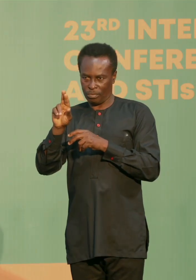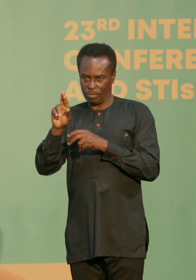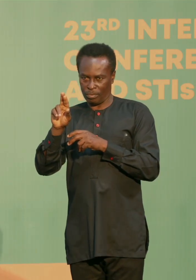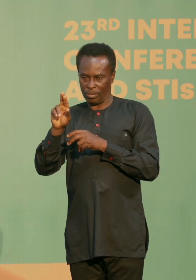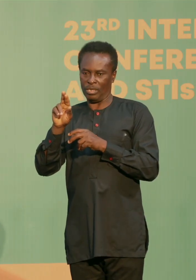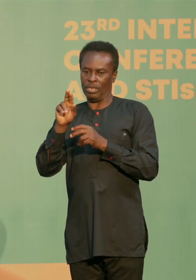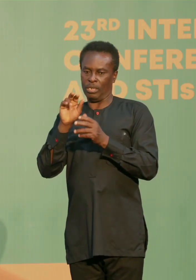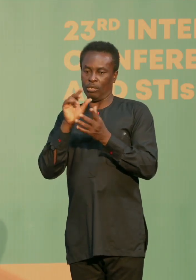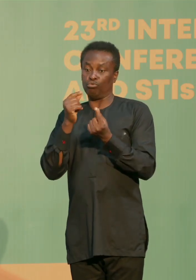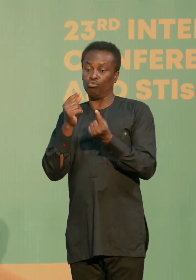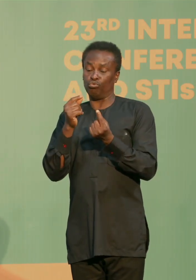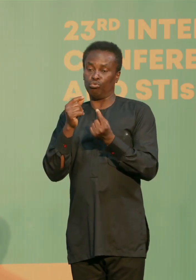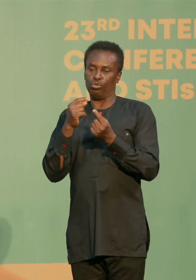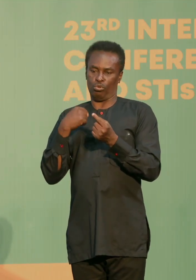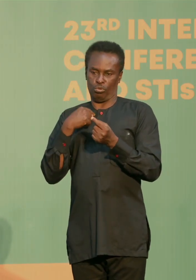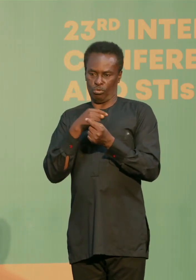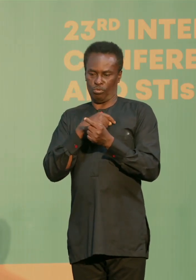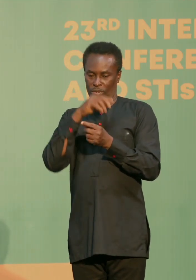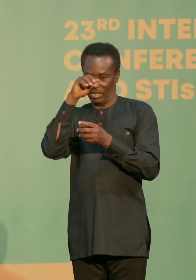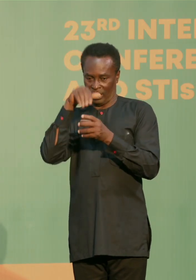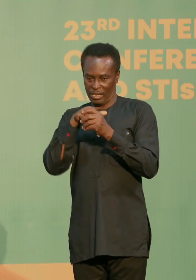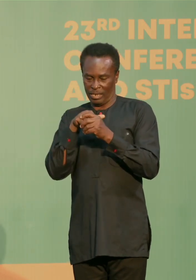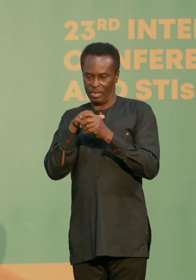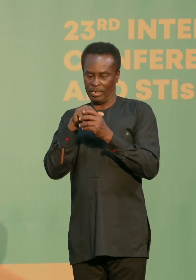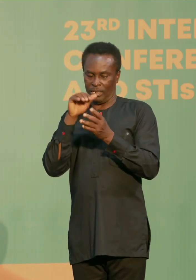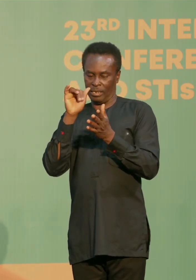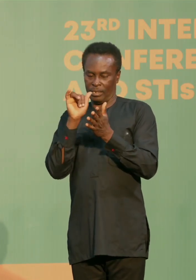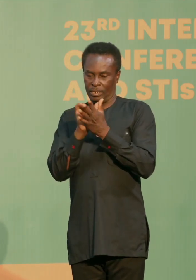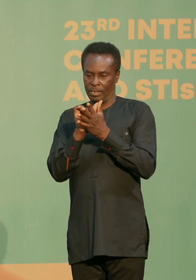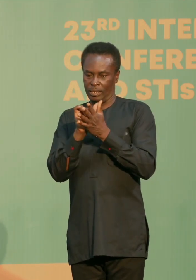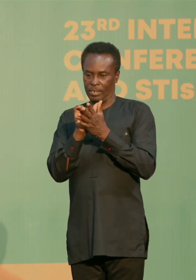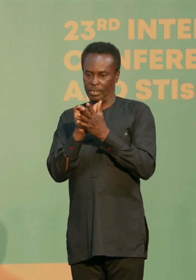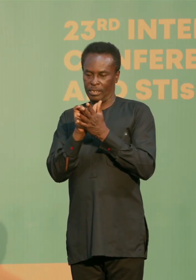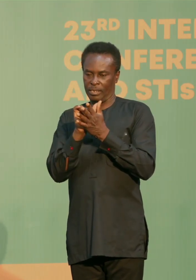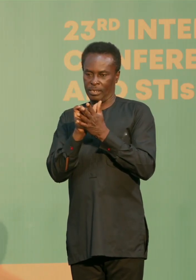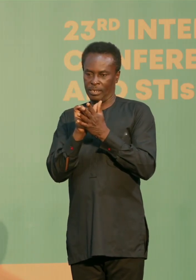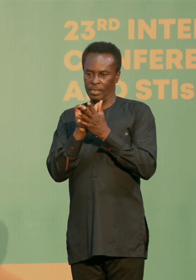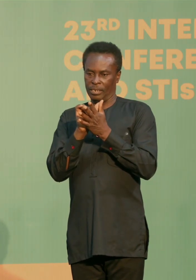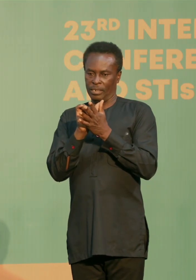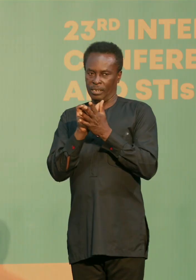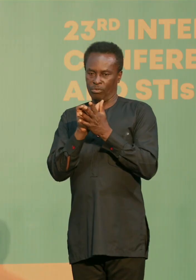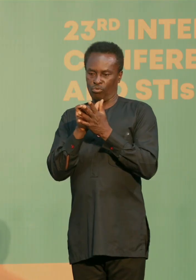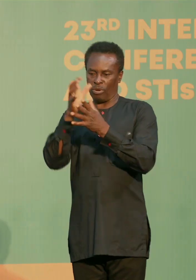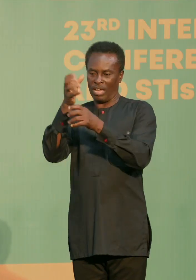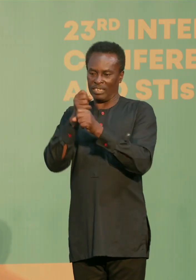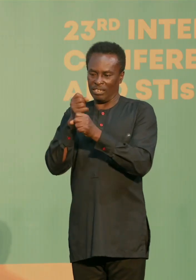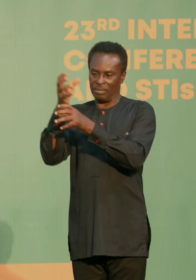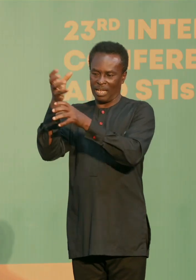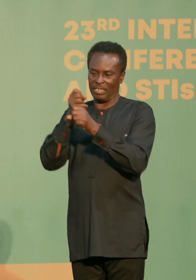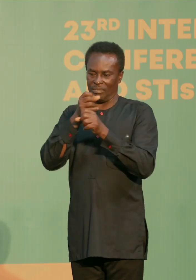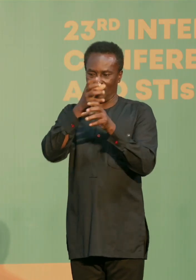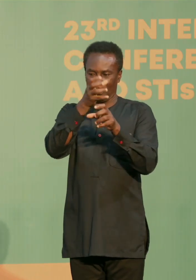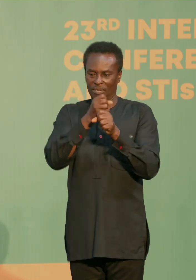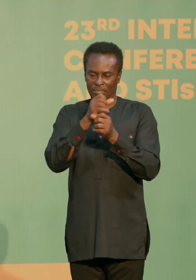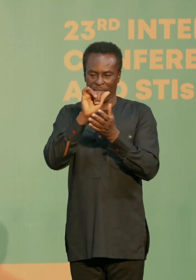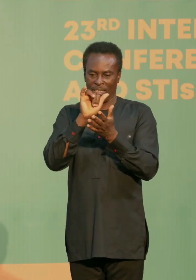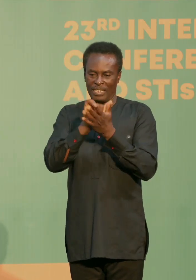nous aurons, si dans les milieux ruraux, il n'y aura pas moyen d'accéder aux équipements